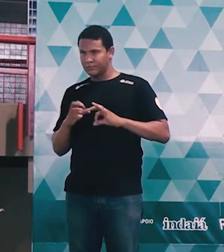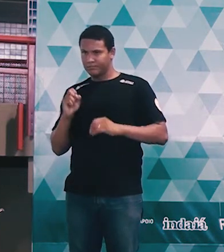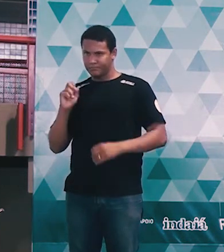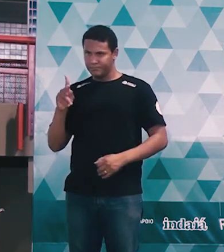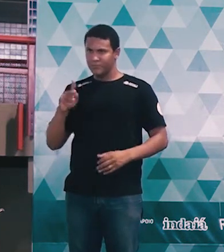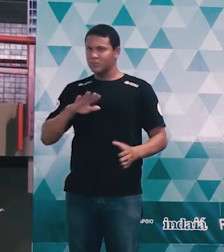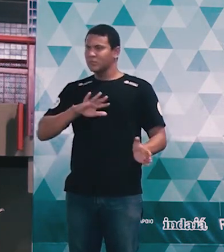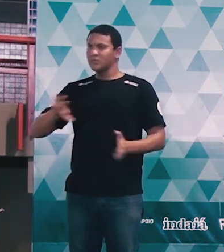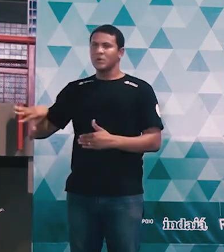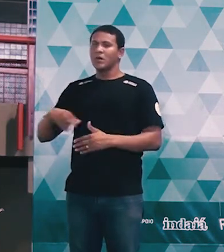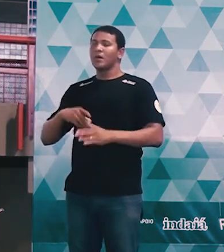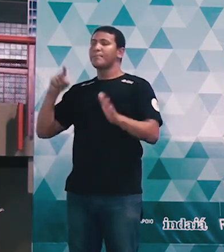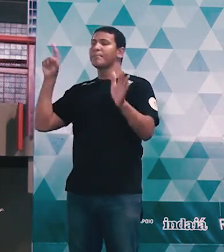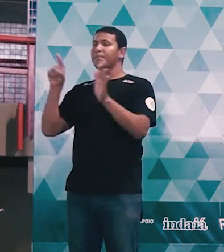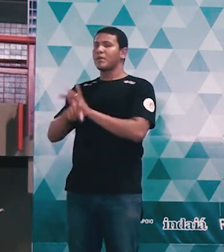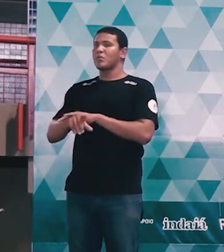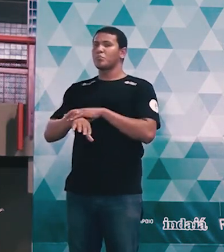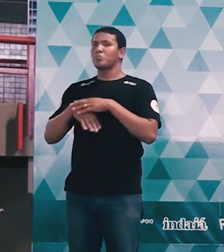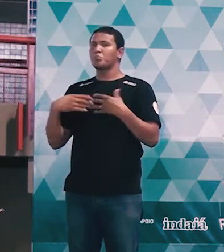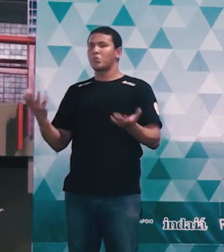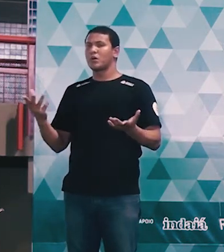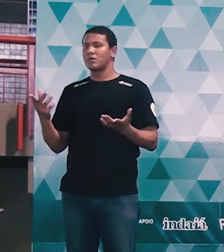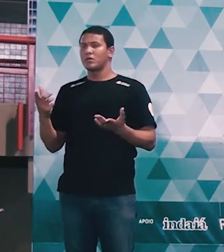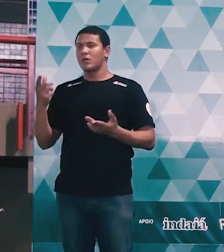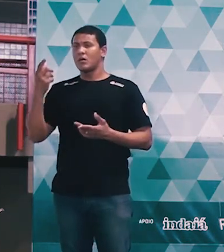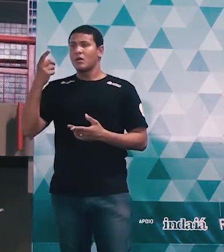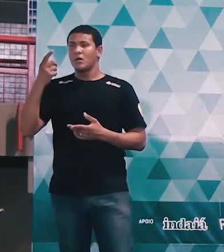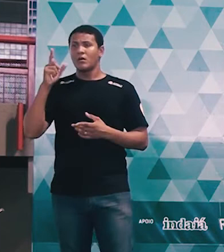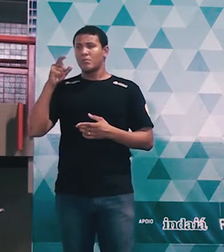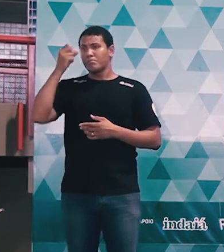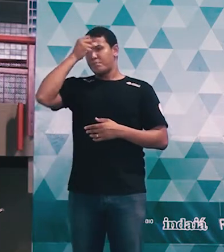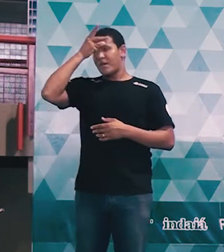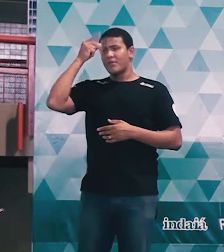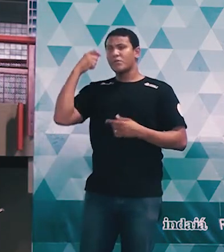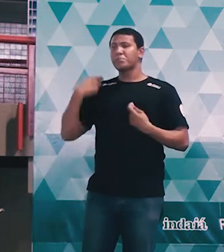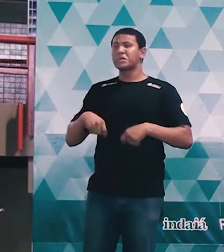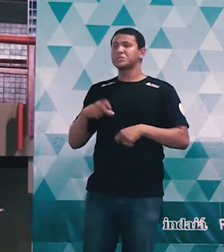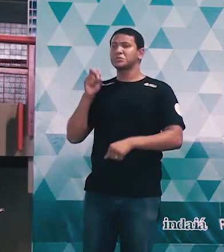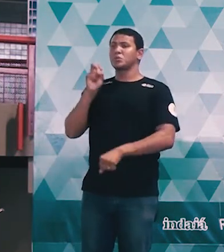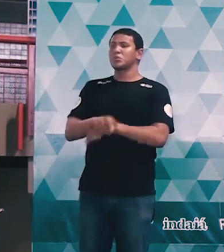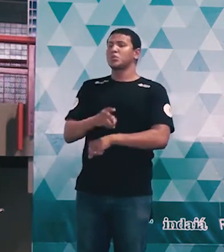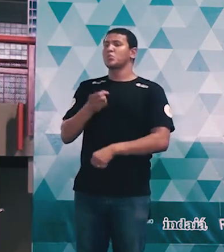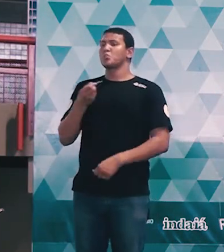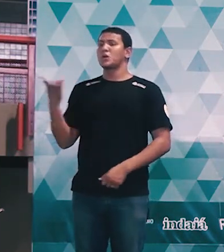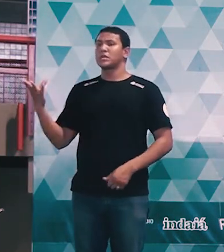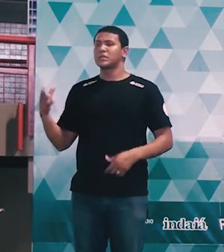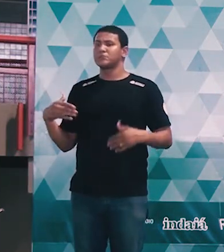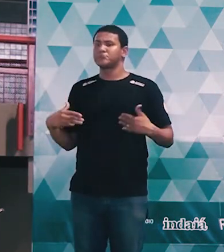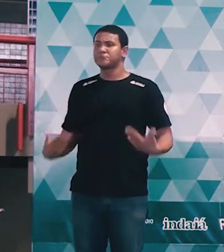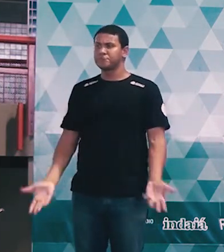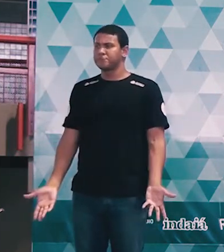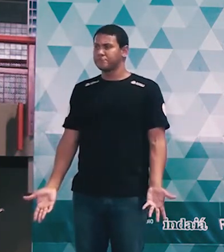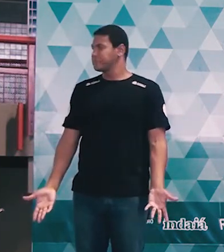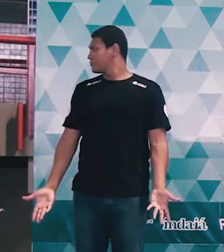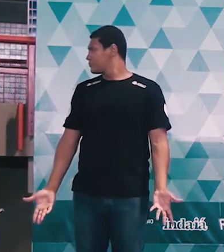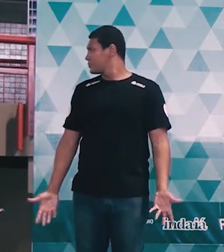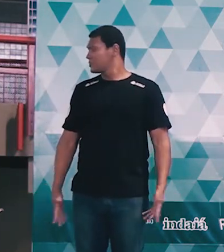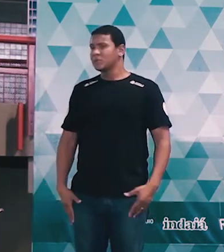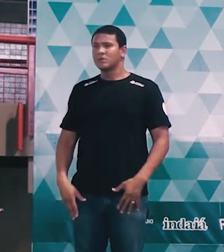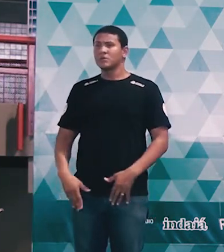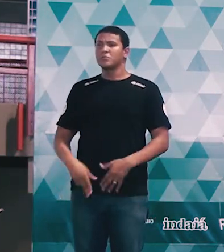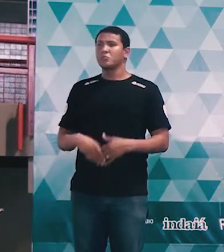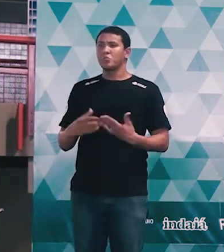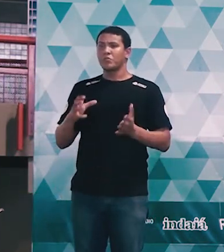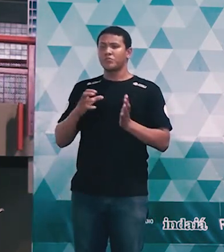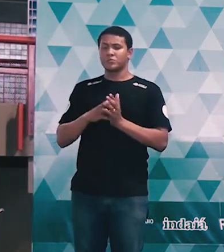saber quantos funcionários a prefeitura precisa contratar. Quantos funcionários a prefeitura